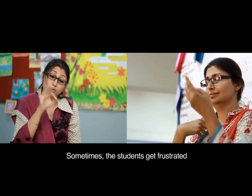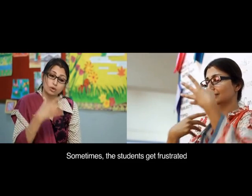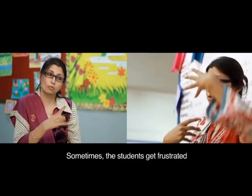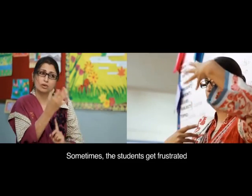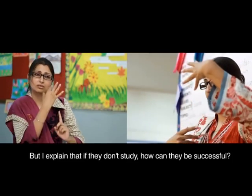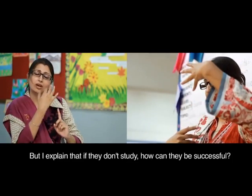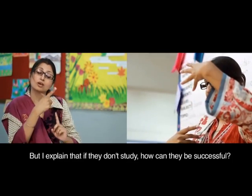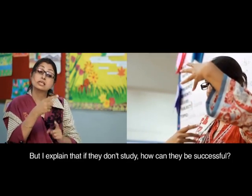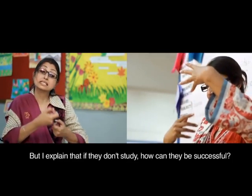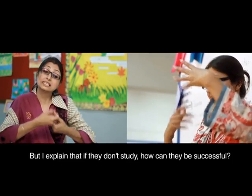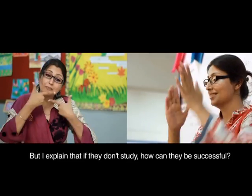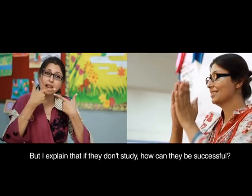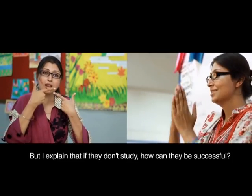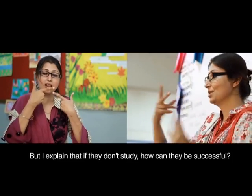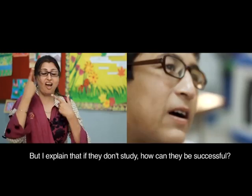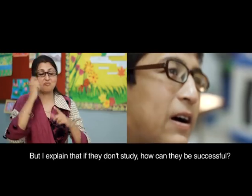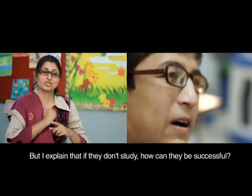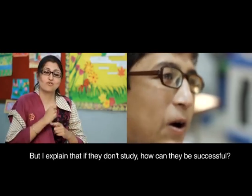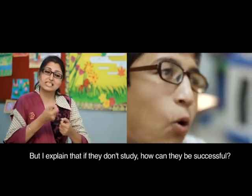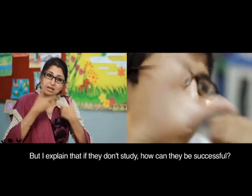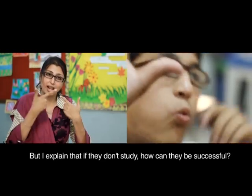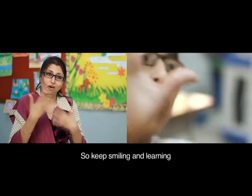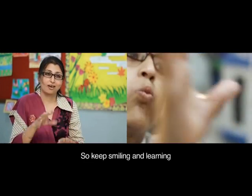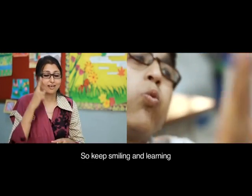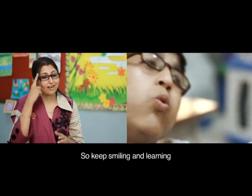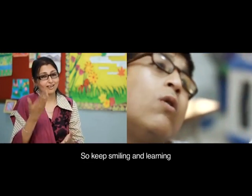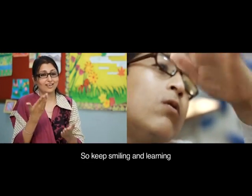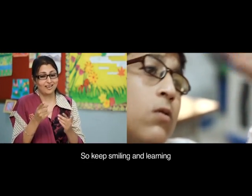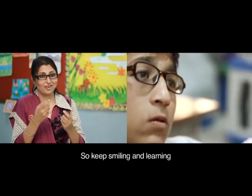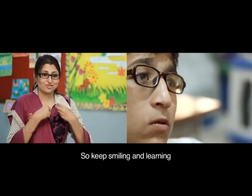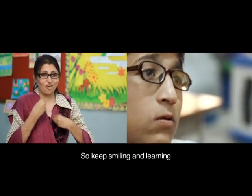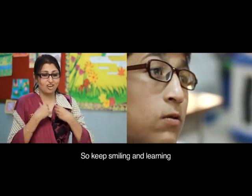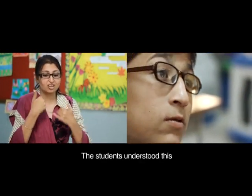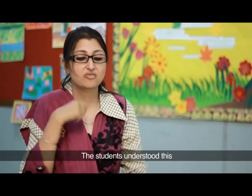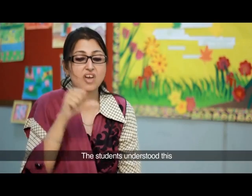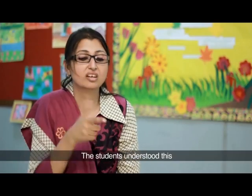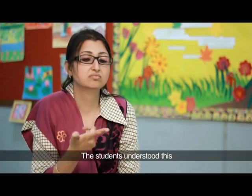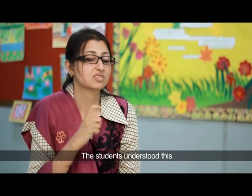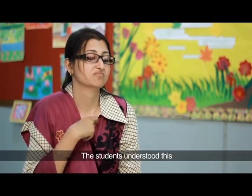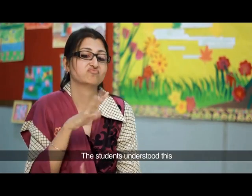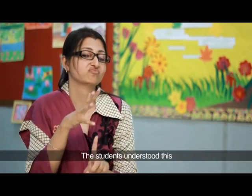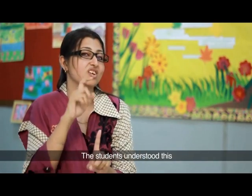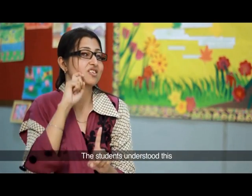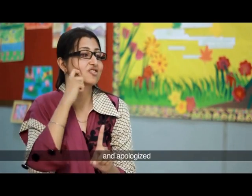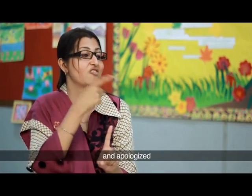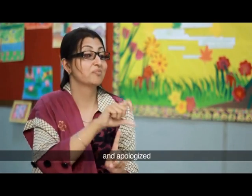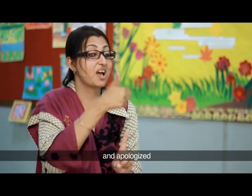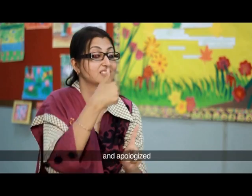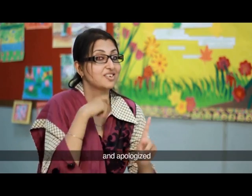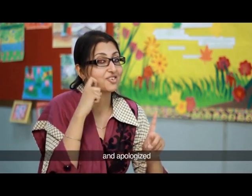करती थी कि अगर पढ़ोगे नहीं तो कामयाब कैसे होगे। हंसते रहो और पढ़ते रहो। बच्चों ने इस बात को समझा और मुझसे सॉरी भी किया